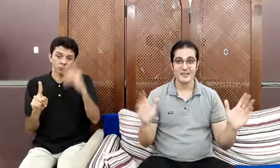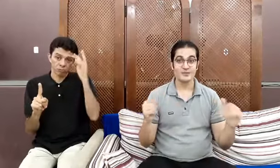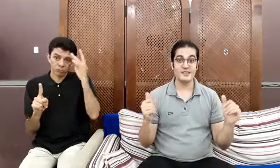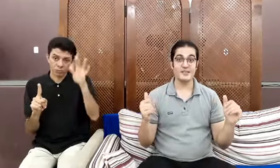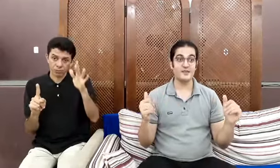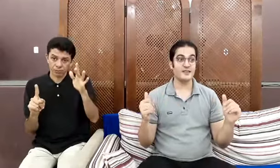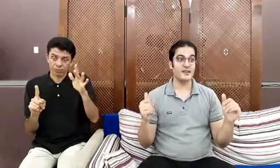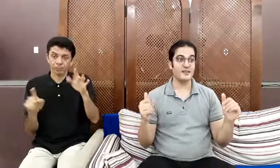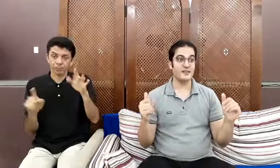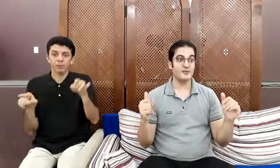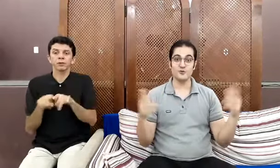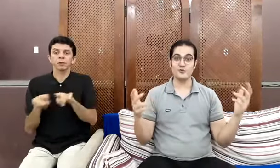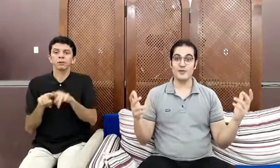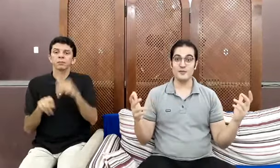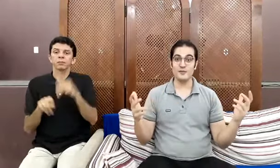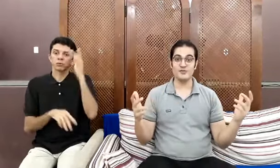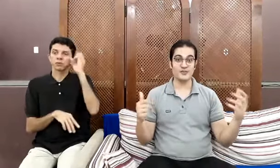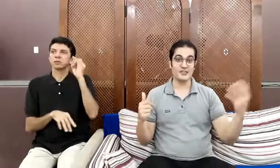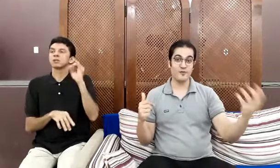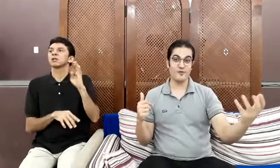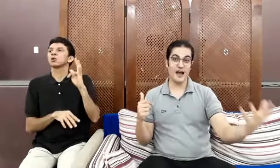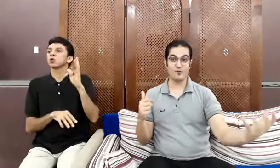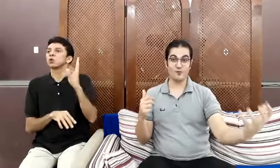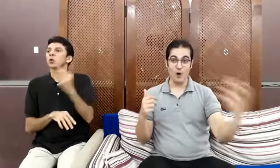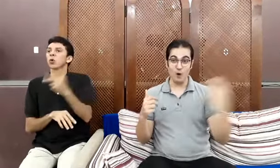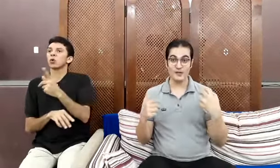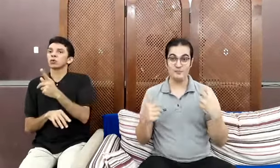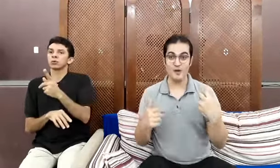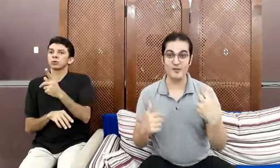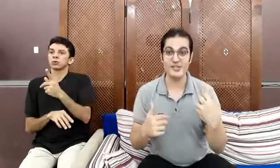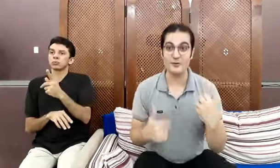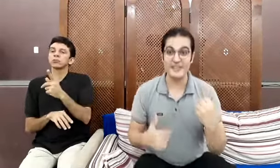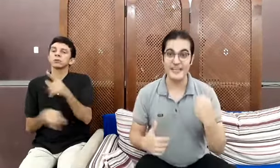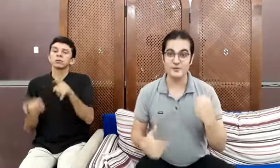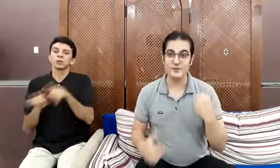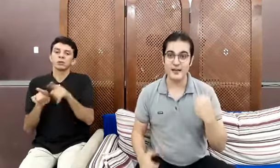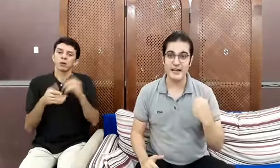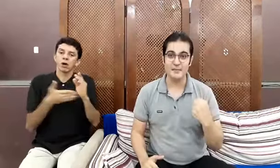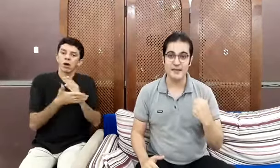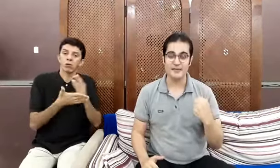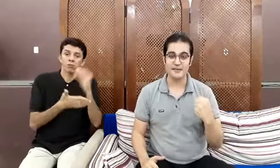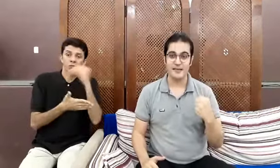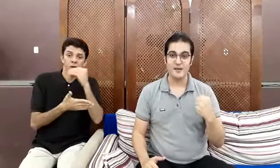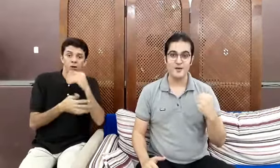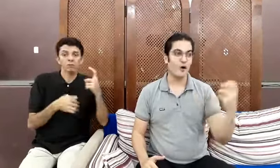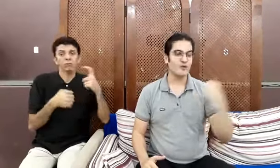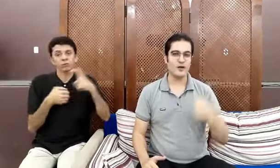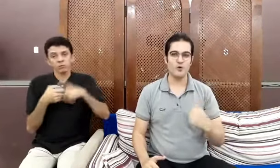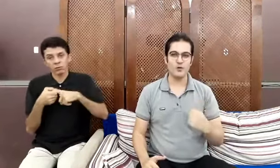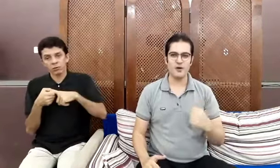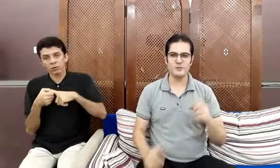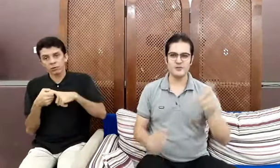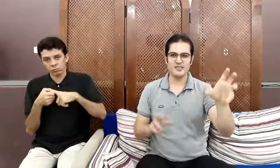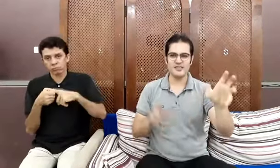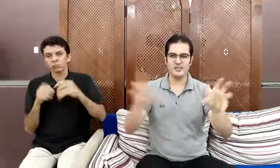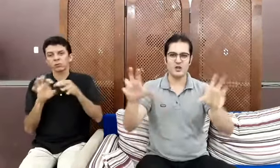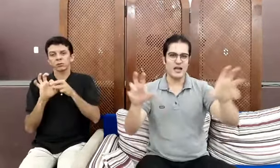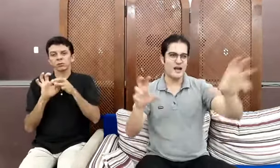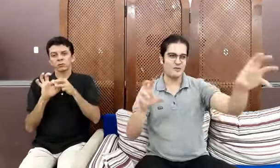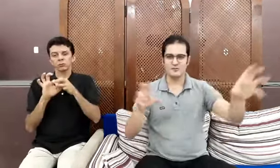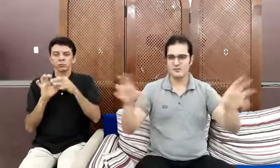Não sei se a gente vai ter todos os membros, e os que estavam fracos voltem para o Evangelho de Cristo verdadeiramente, voltem à comunhão, as pessoas que